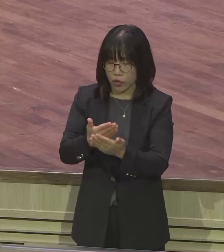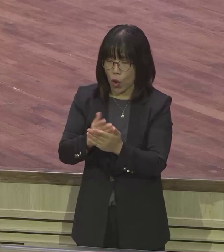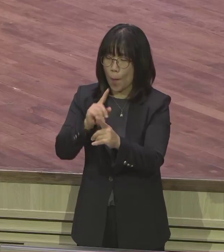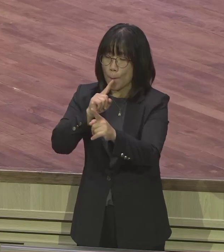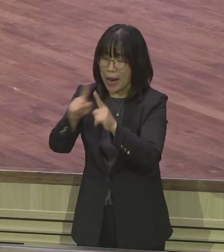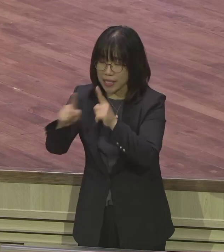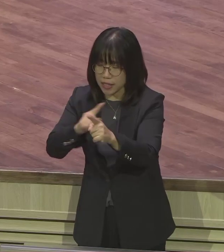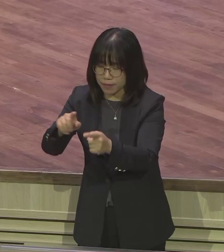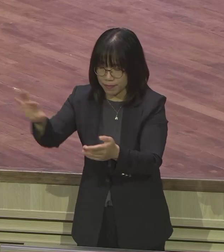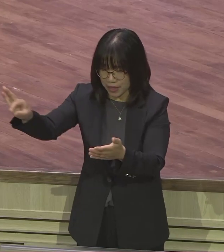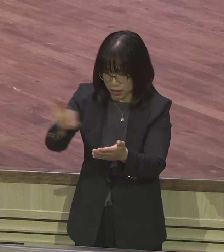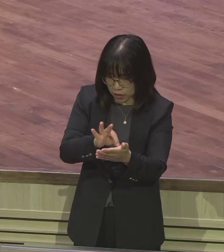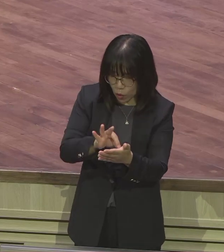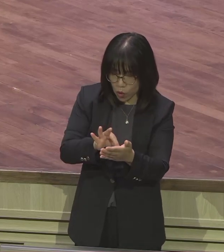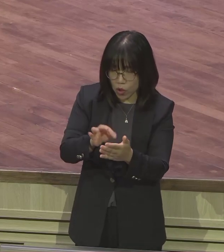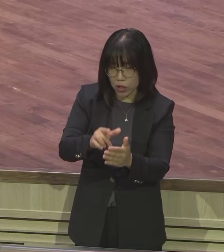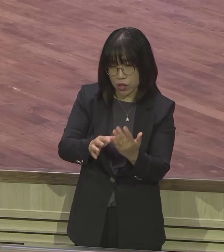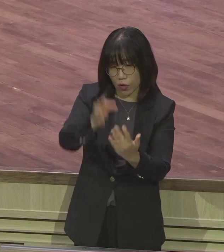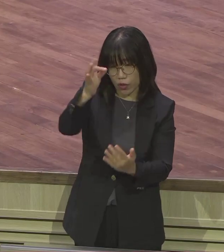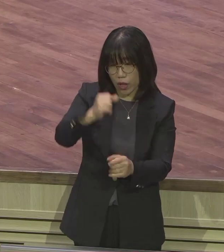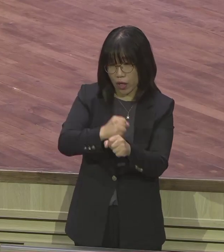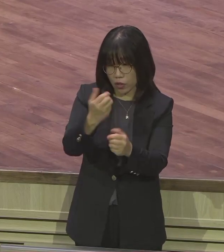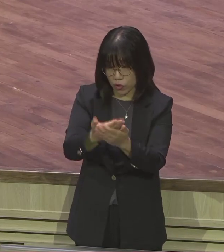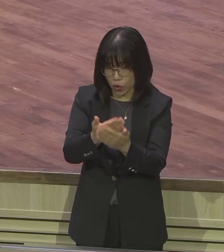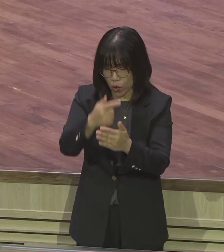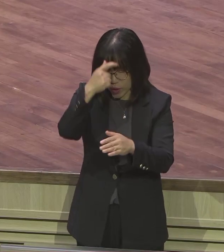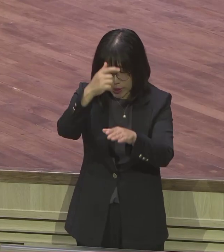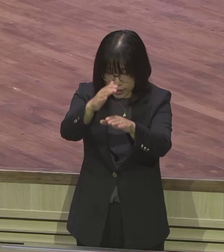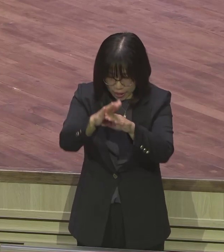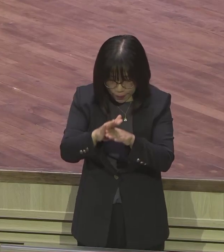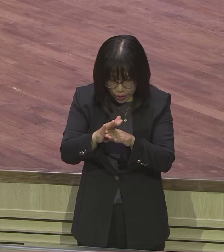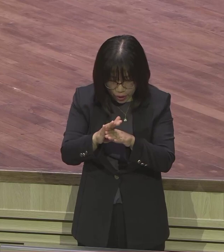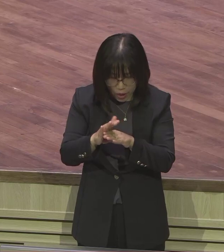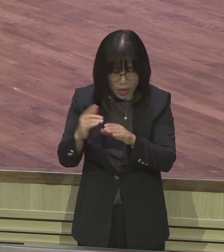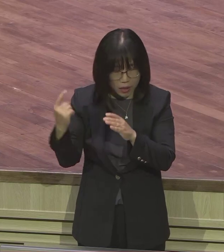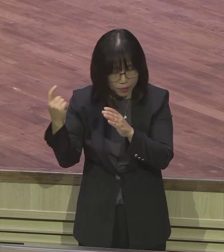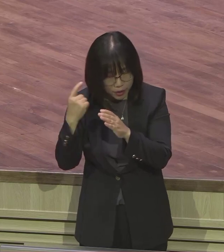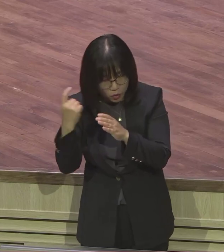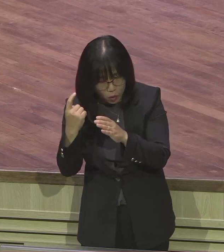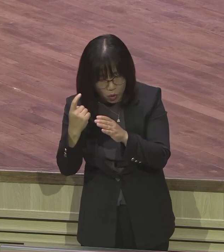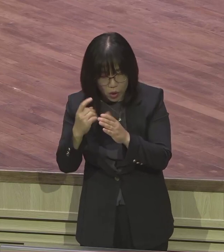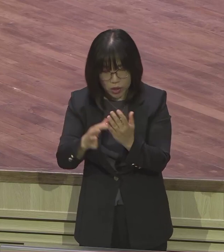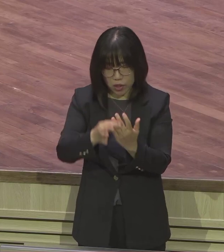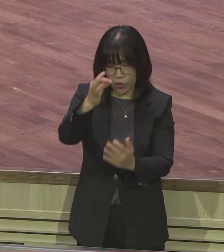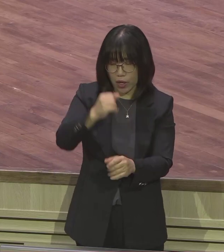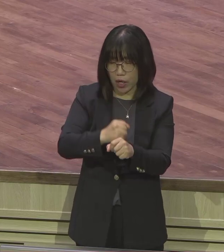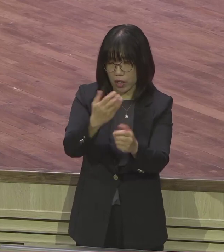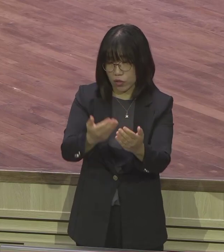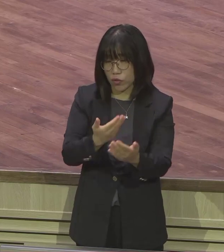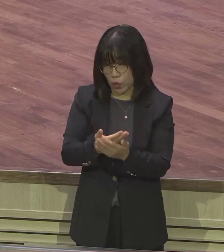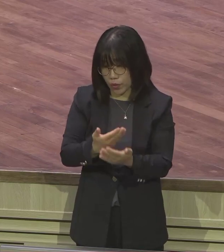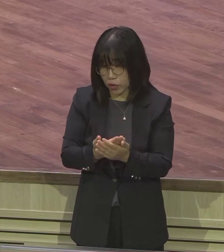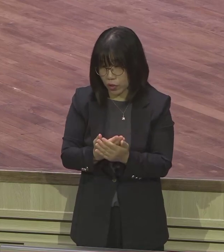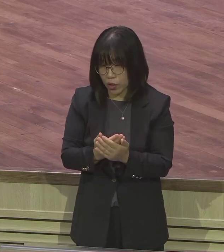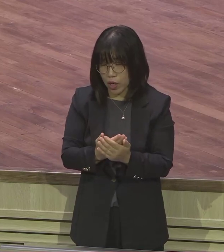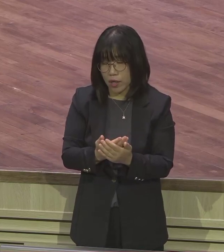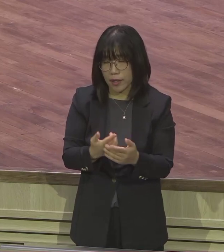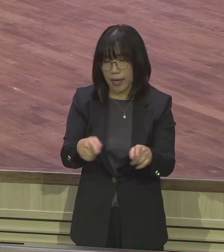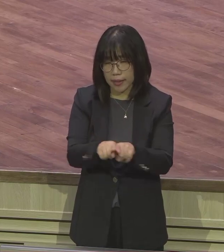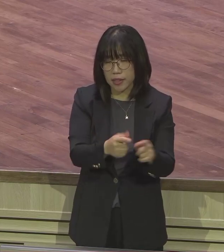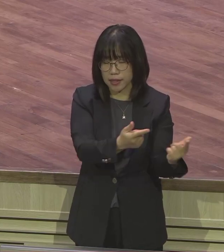주옵소서. 예배 통해서 응답받게 하여 주옵소서. 237 나라를 선택하는 내 삶의 방향이 되게 하여 주옵소서. 주님 같이